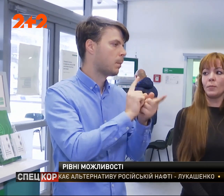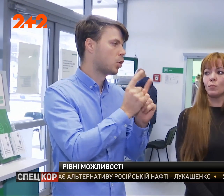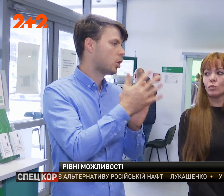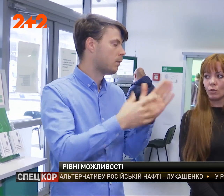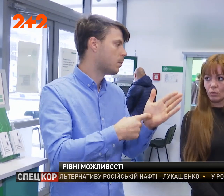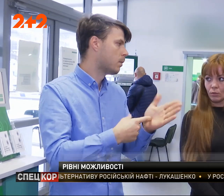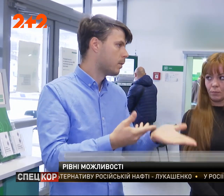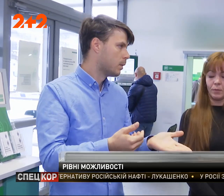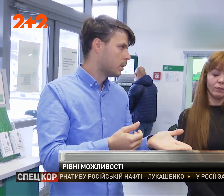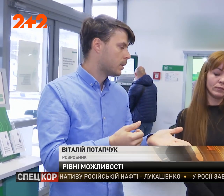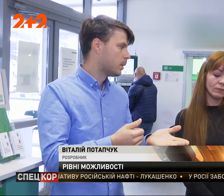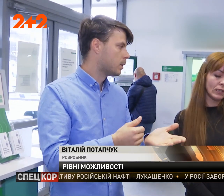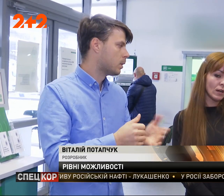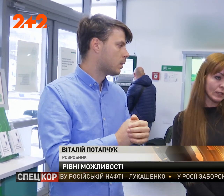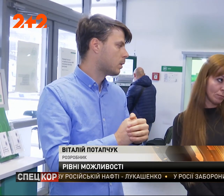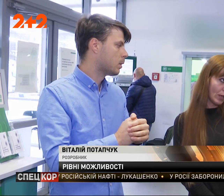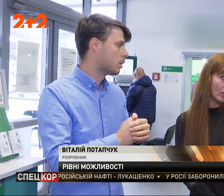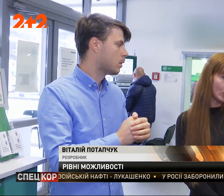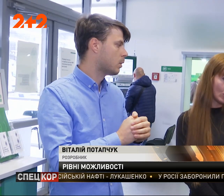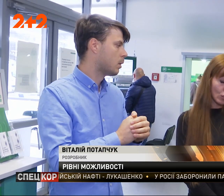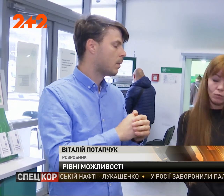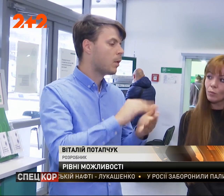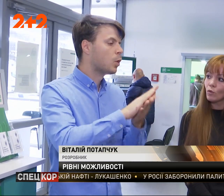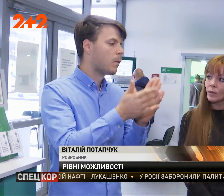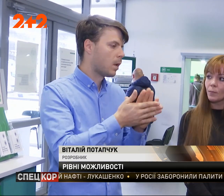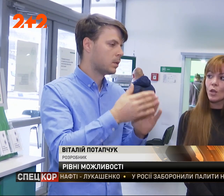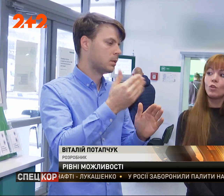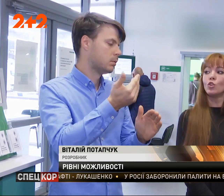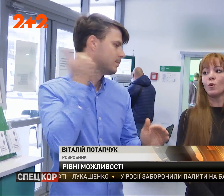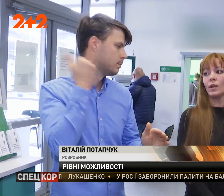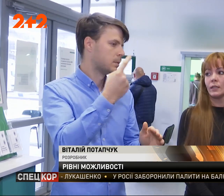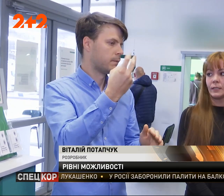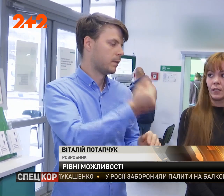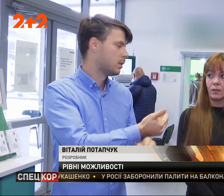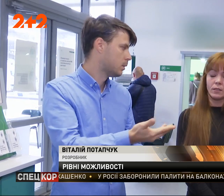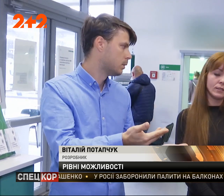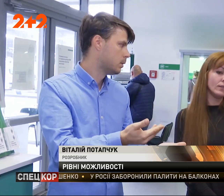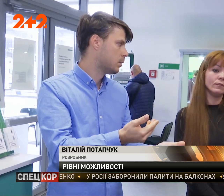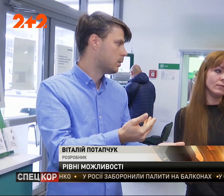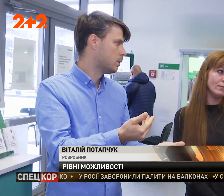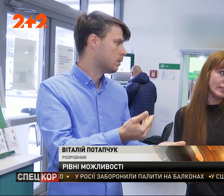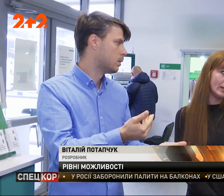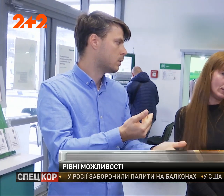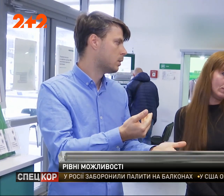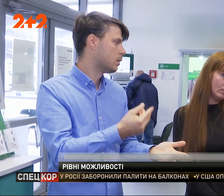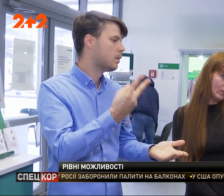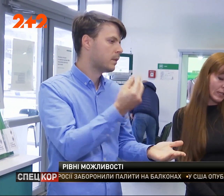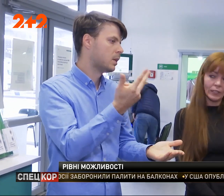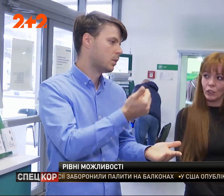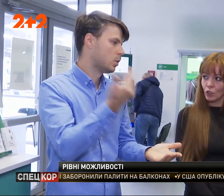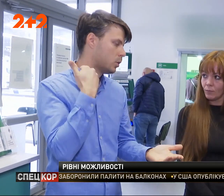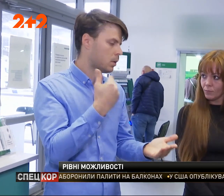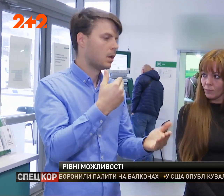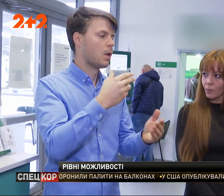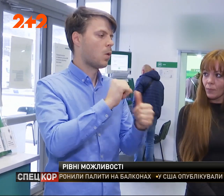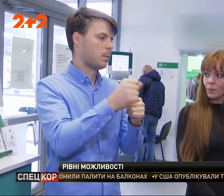того потрібно було викликати перекладача жестової мови, домовлятися за